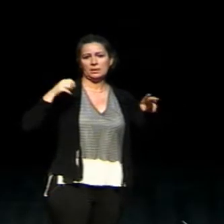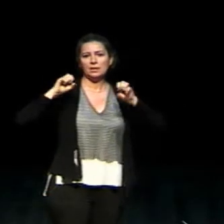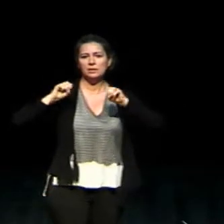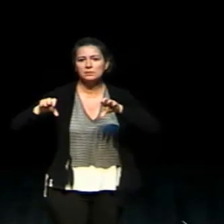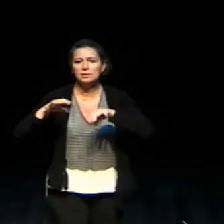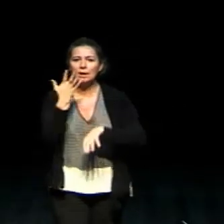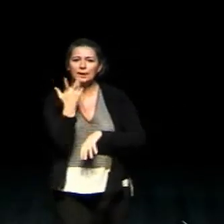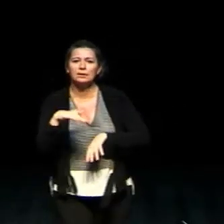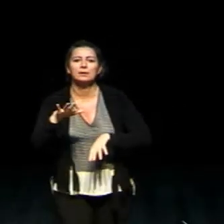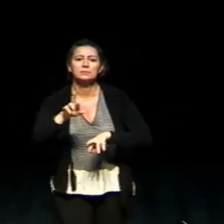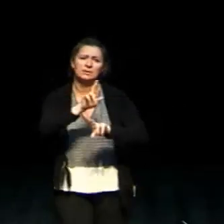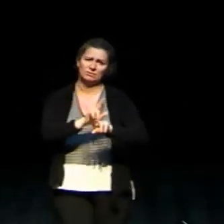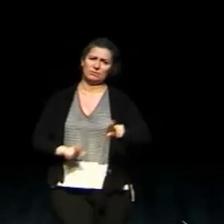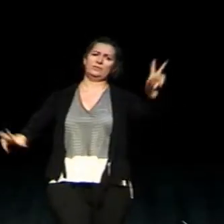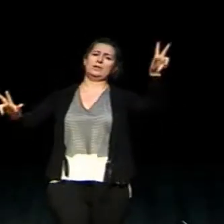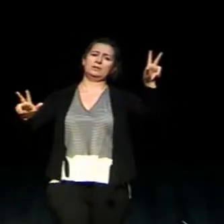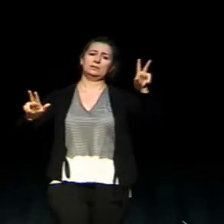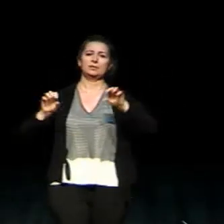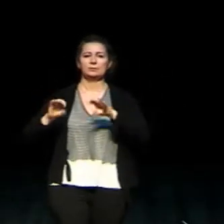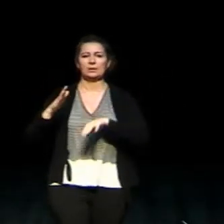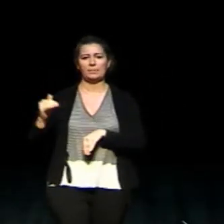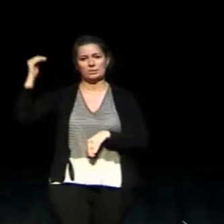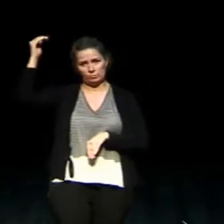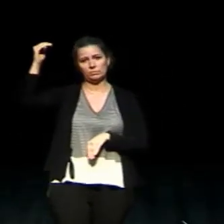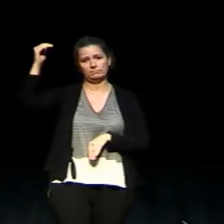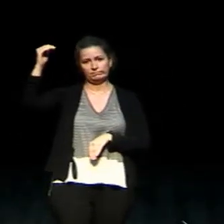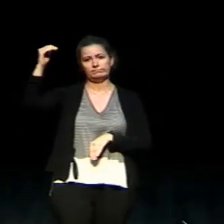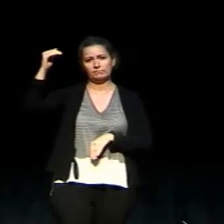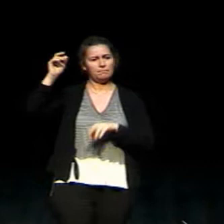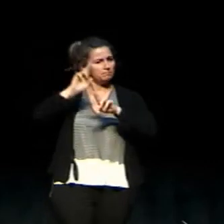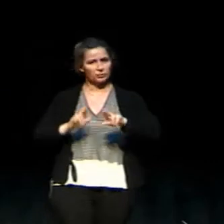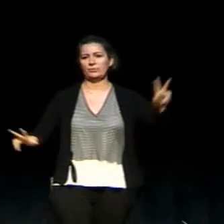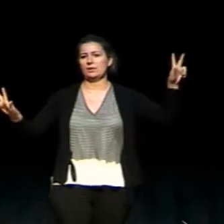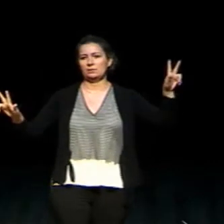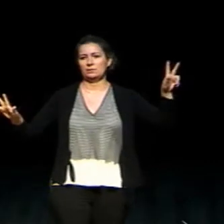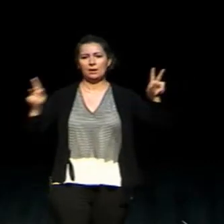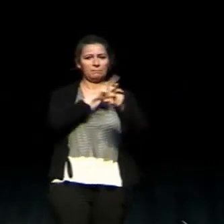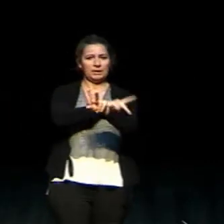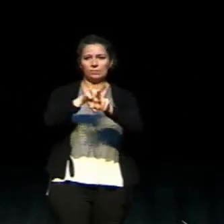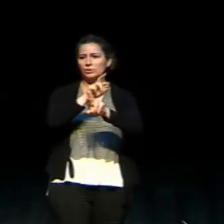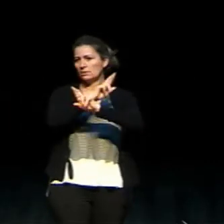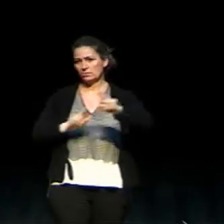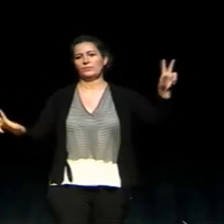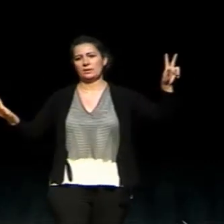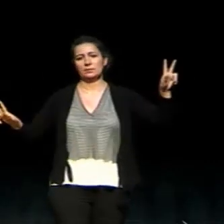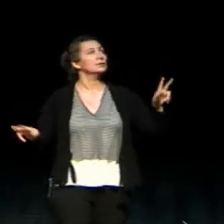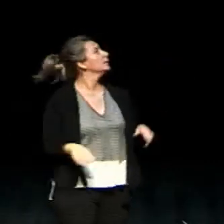E também tem diferentes faixas etárias. Para cada faixa etária, tenho crianças, jovens, adultos.